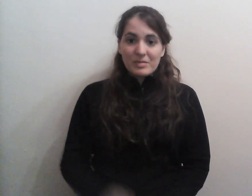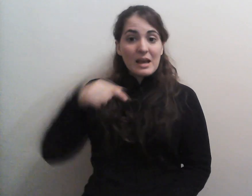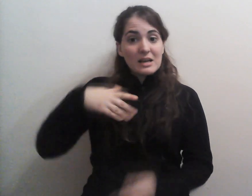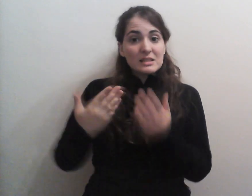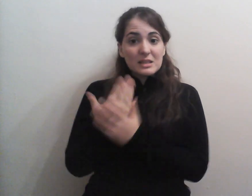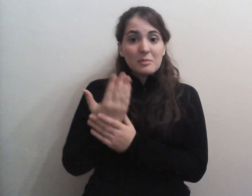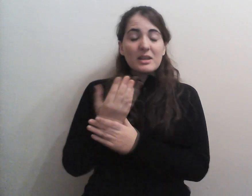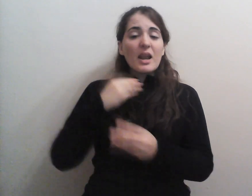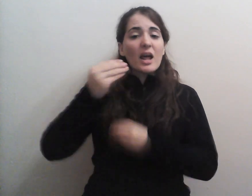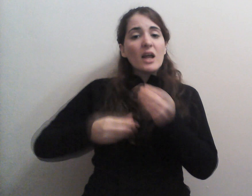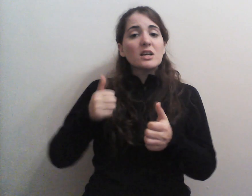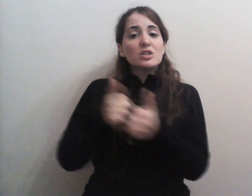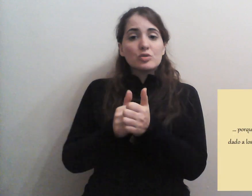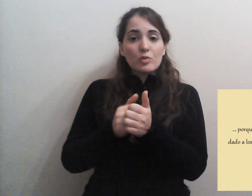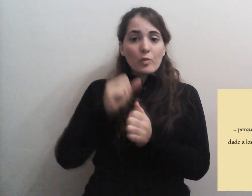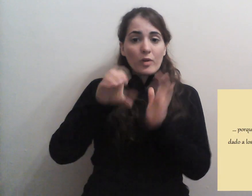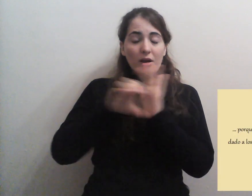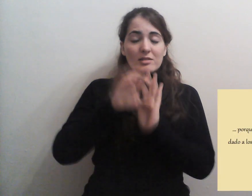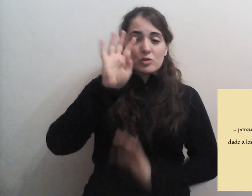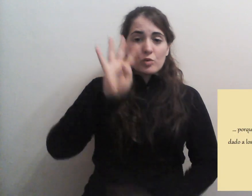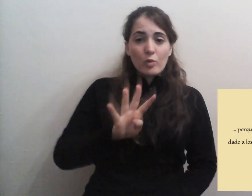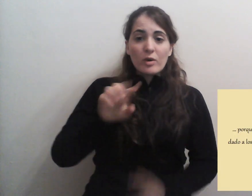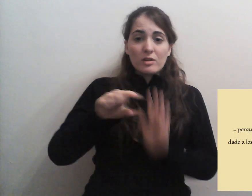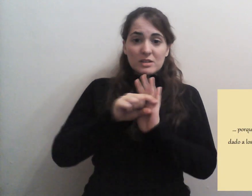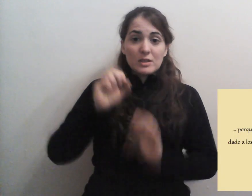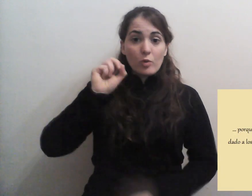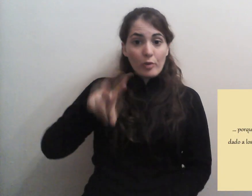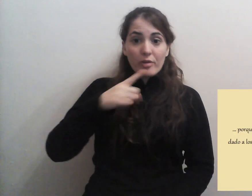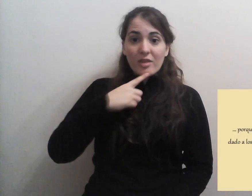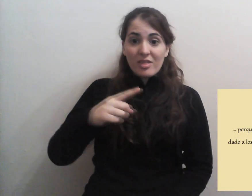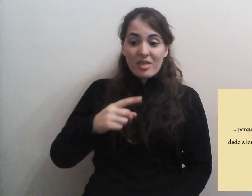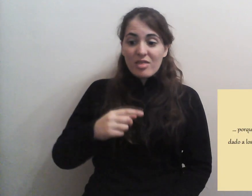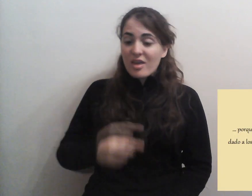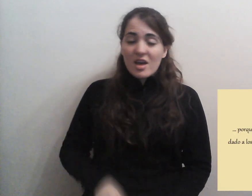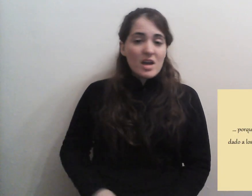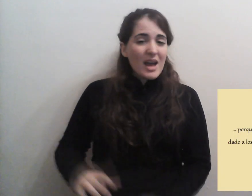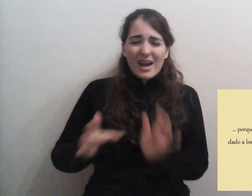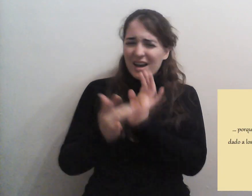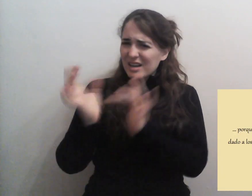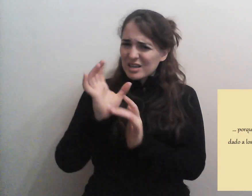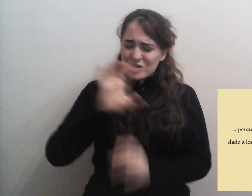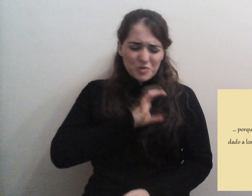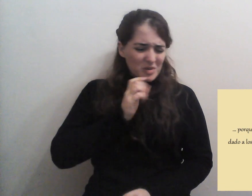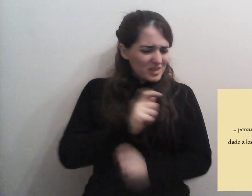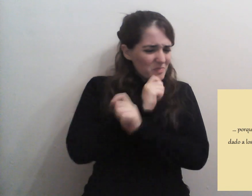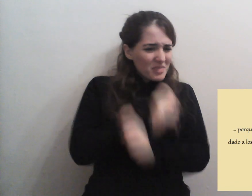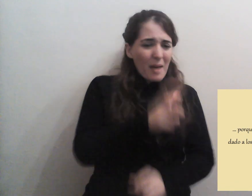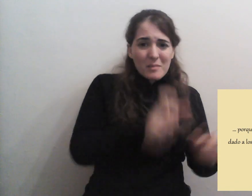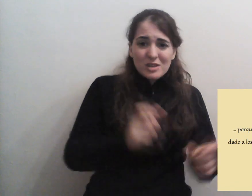4, versículo 12, no hay otro nombre bajo el cielo dado a hombres en el cual podamos ser